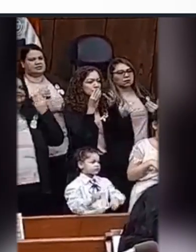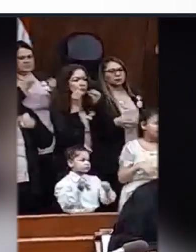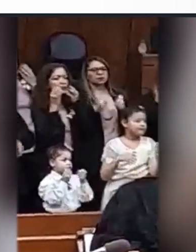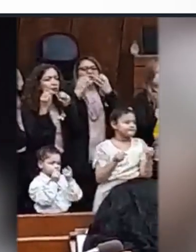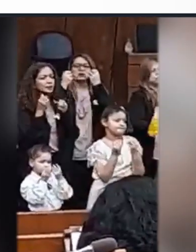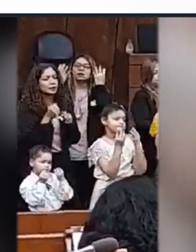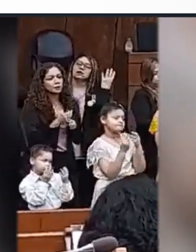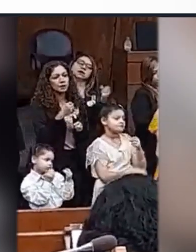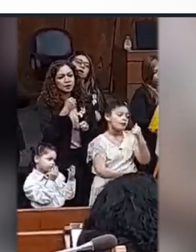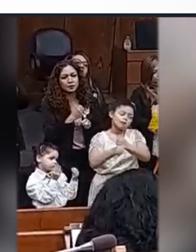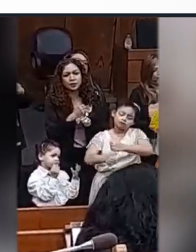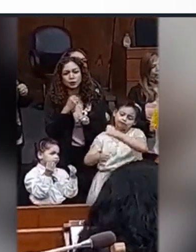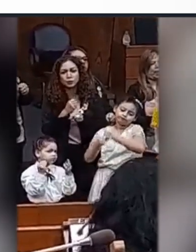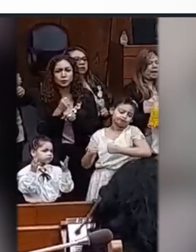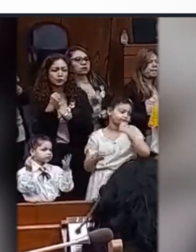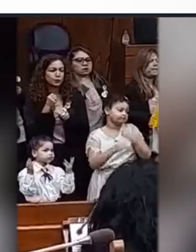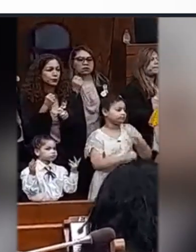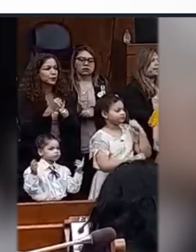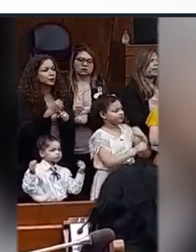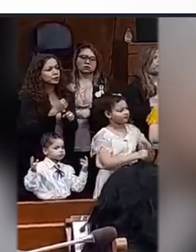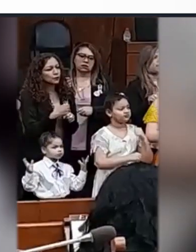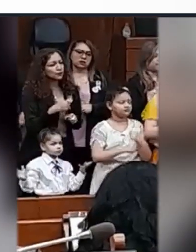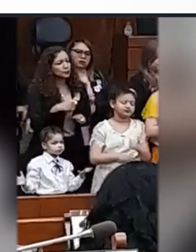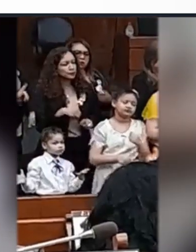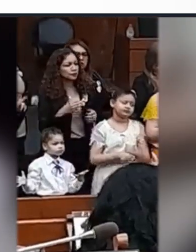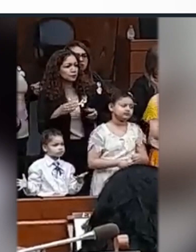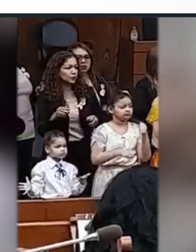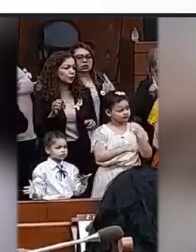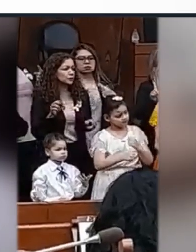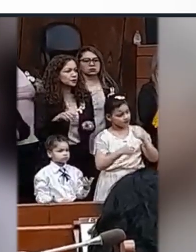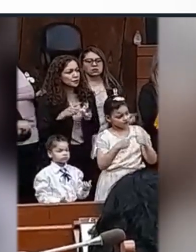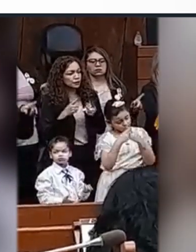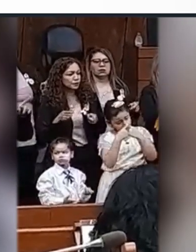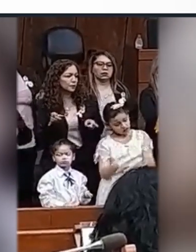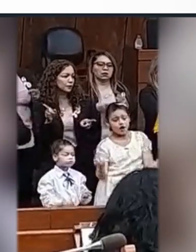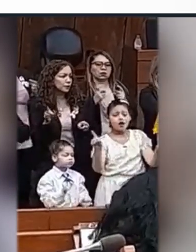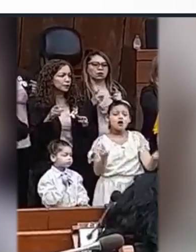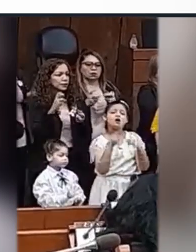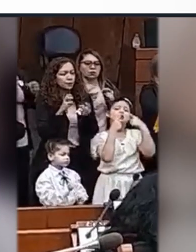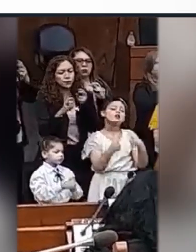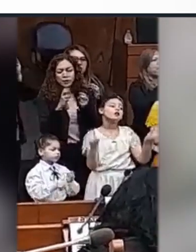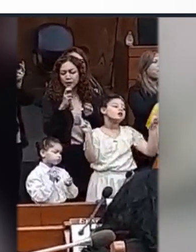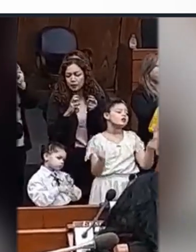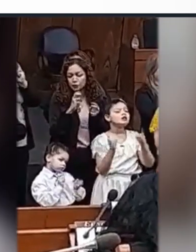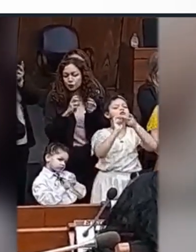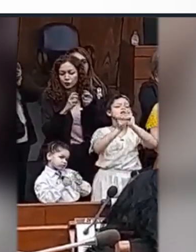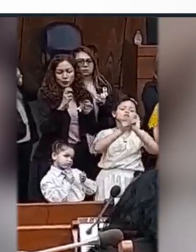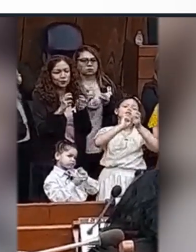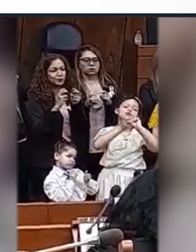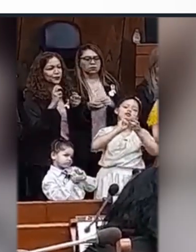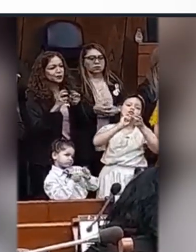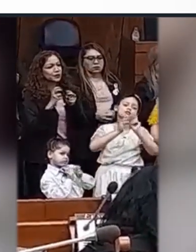la última semana del mes de septiembre, la Semana Internacional de las Personas Sordas. Ajá. Esto